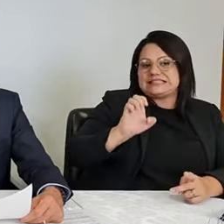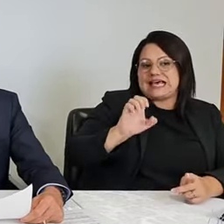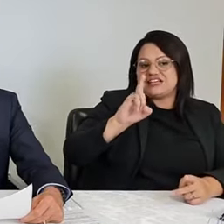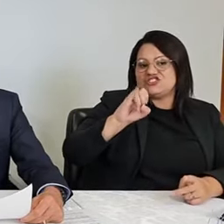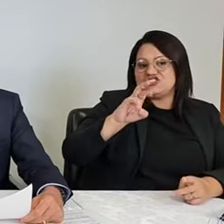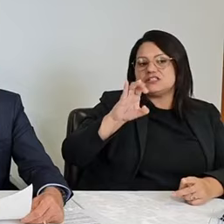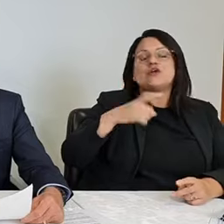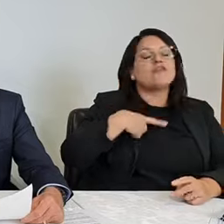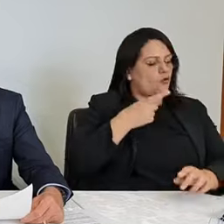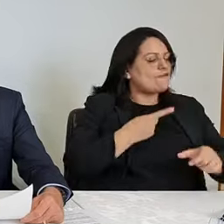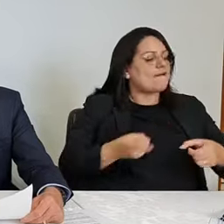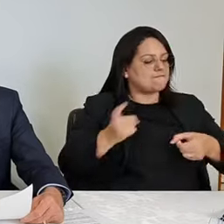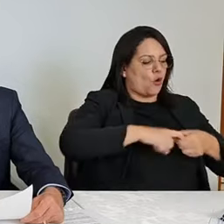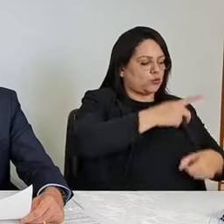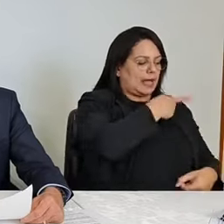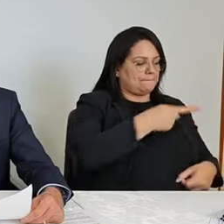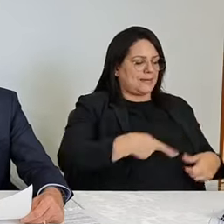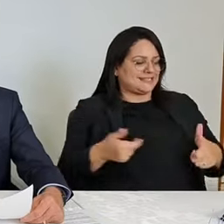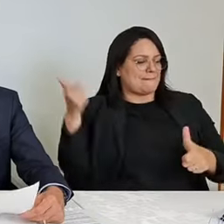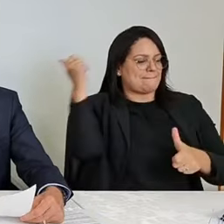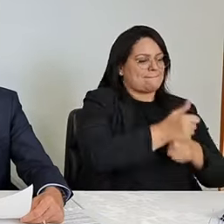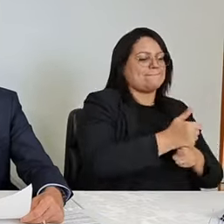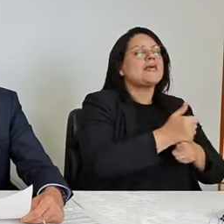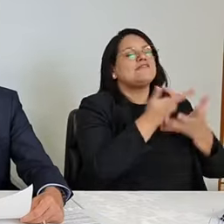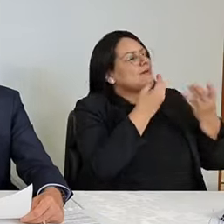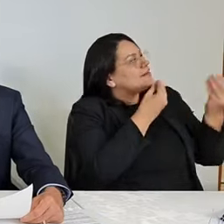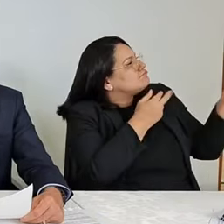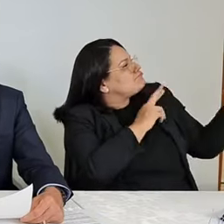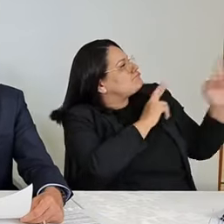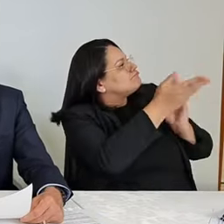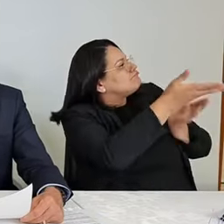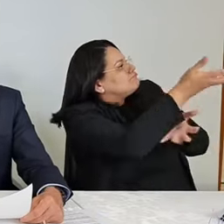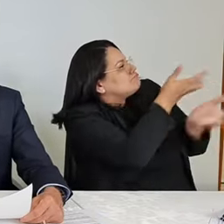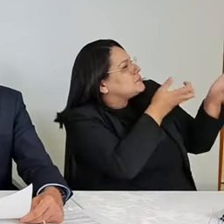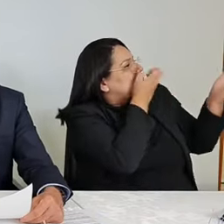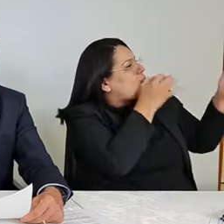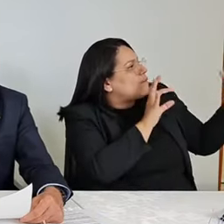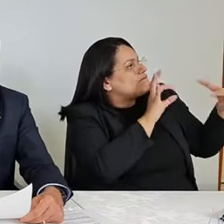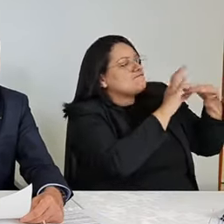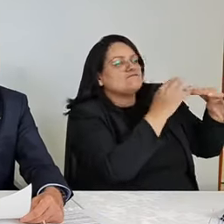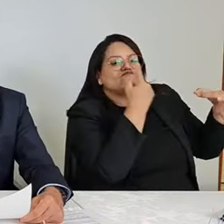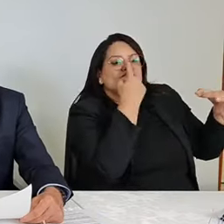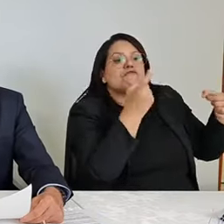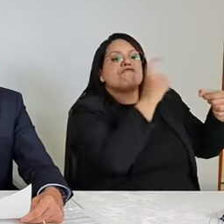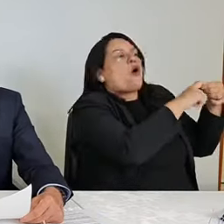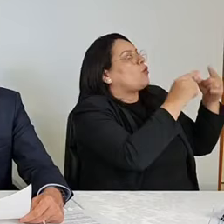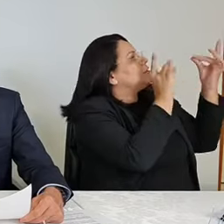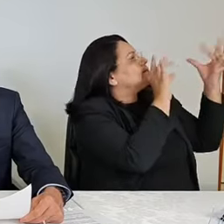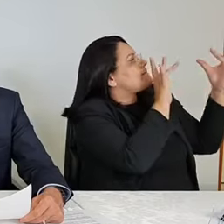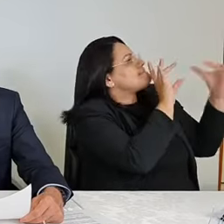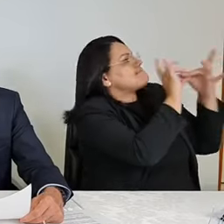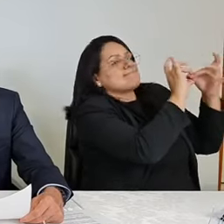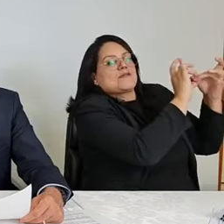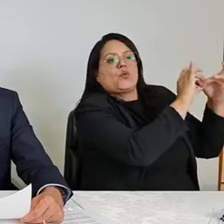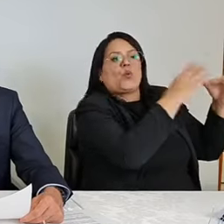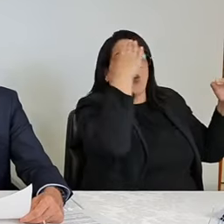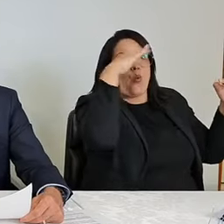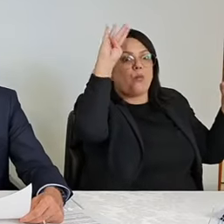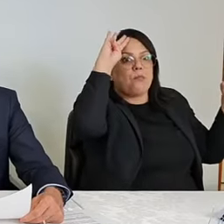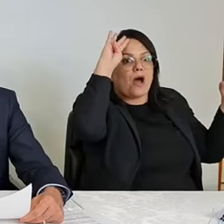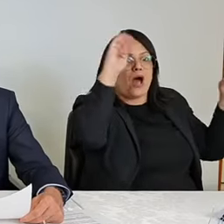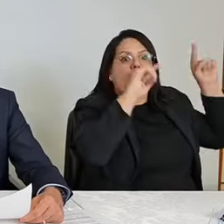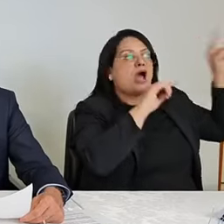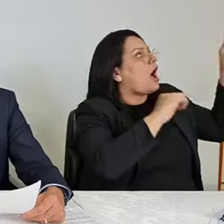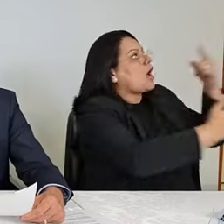reatar esse relacionamento com o povo cubano, que ajudou muito, né, o Brasil no passado a lutar